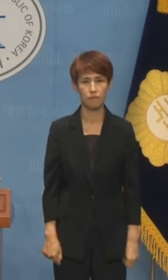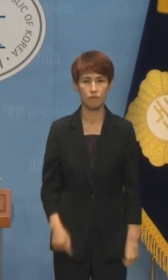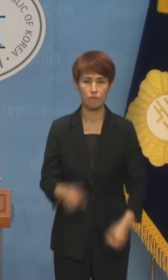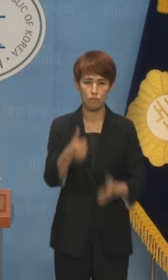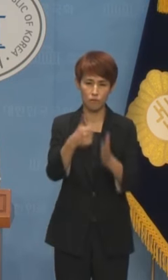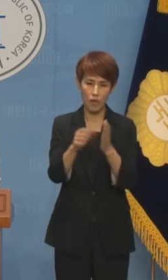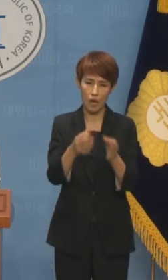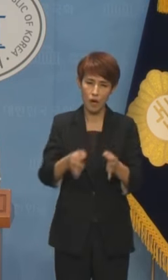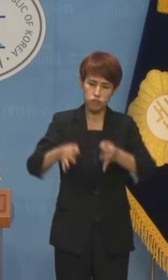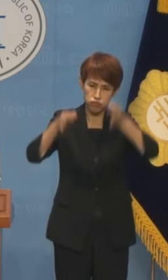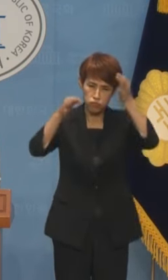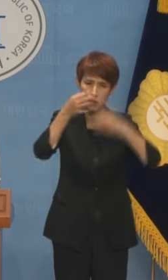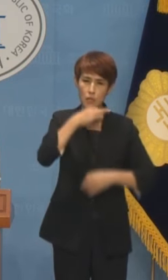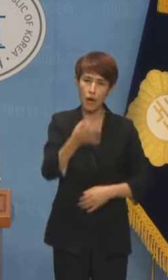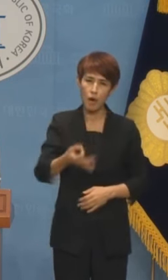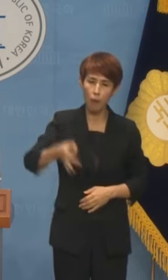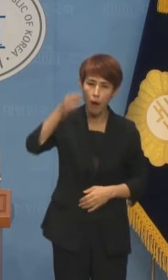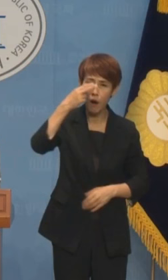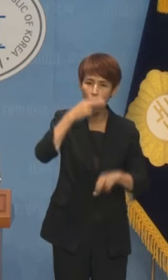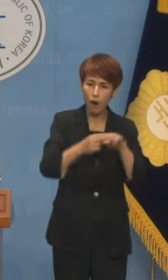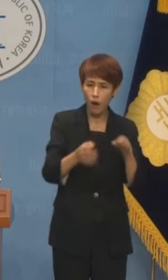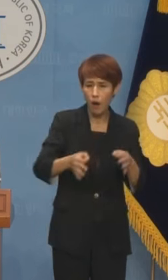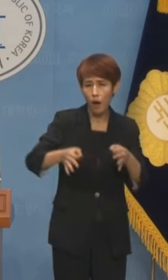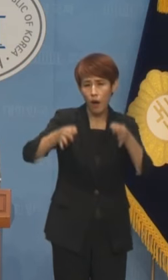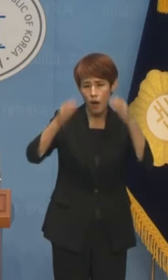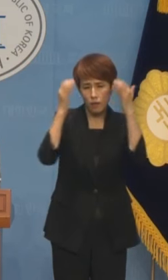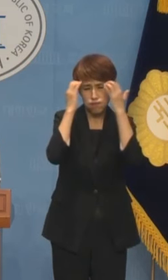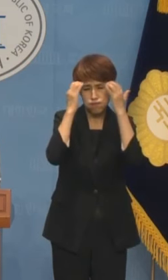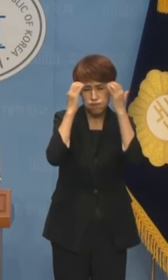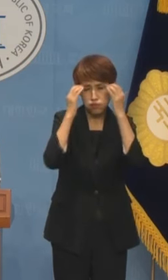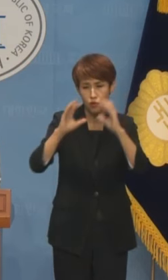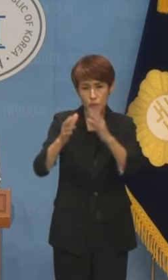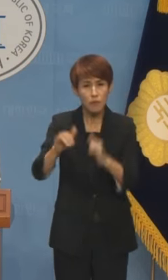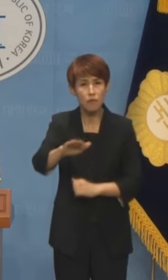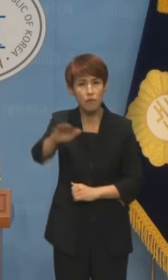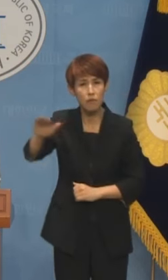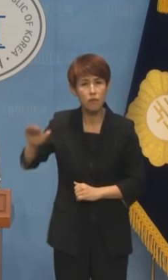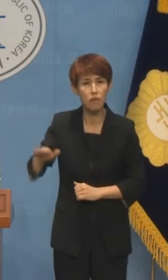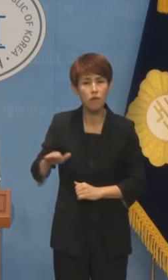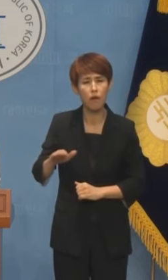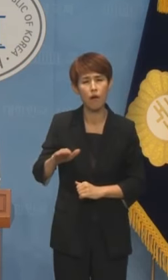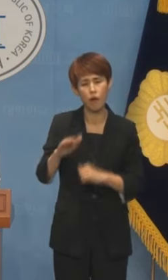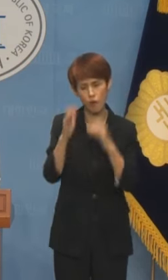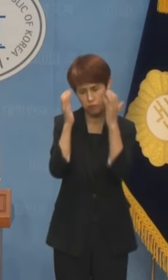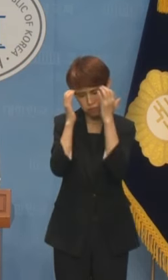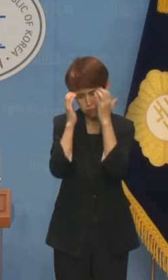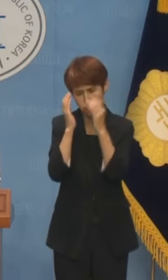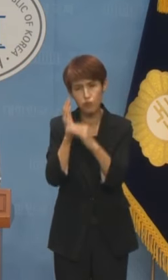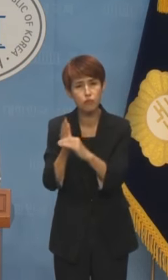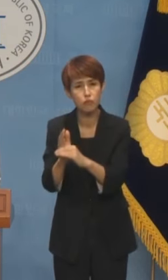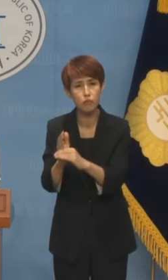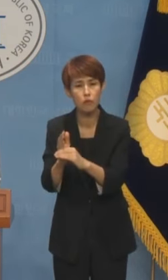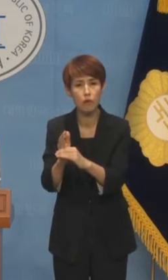고물가, 고금리, 고유가, 삼고 속에 있는 국민과 민생은 고통받는데